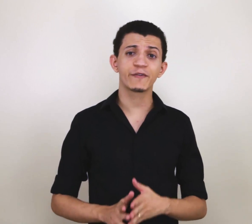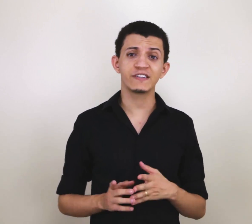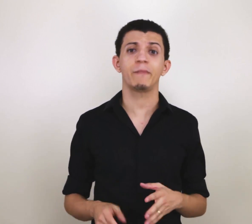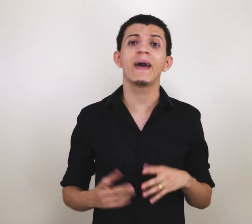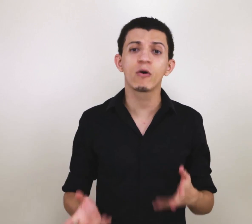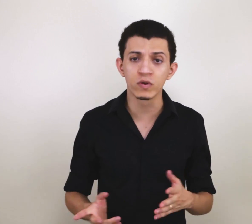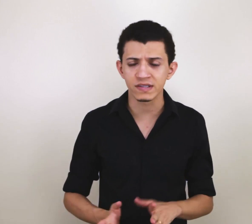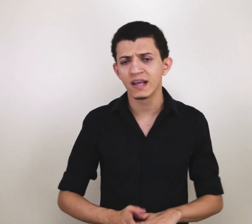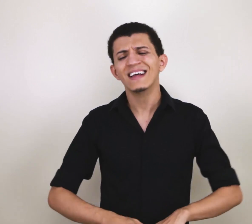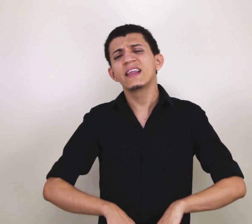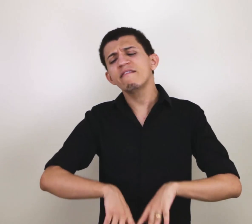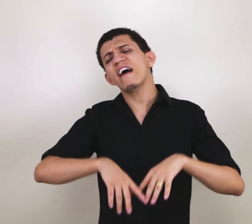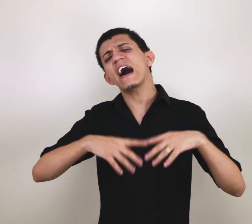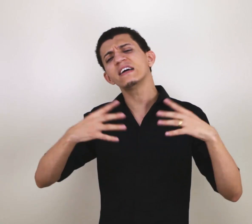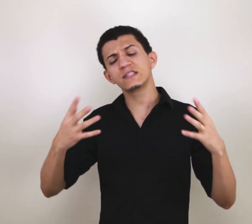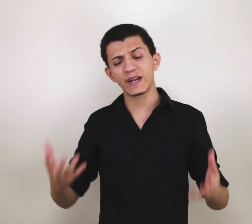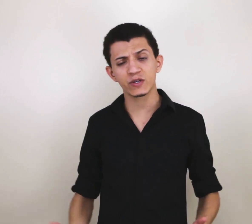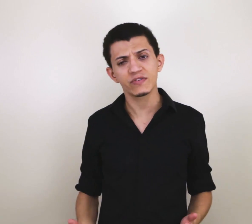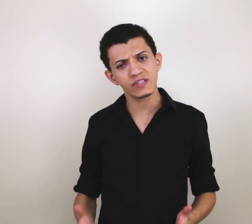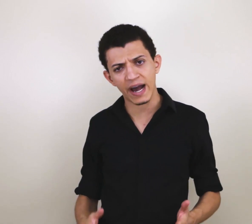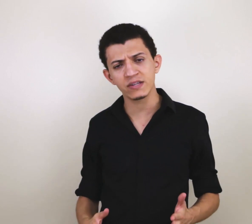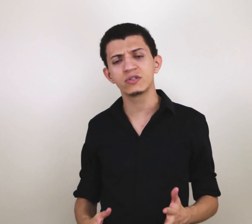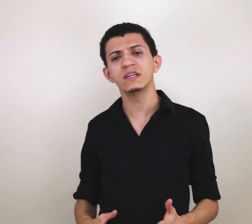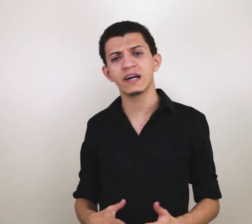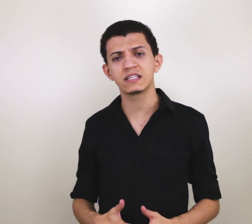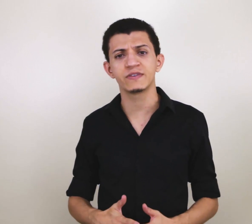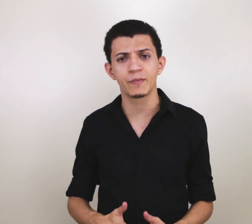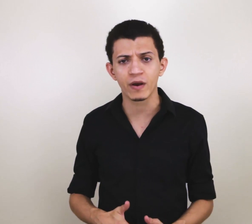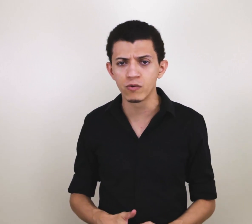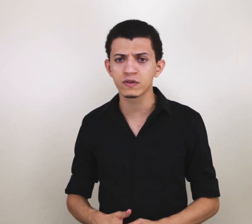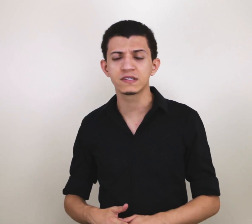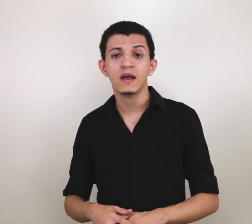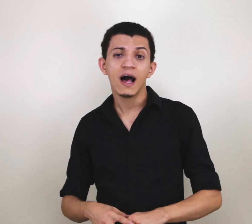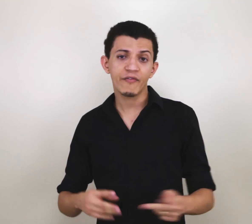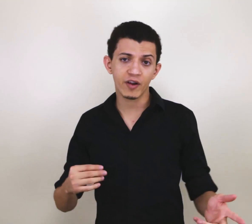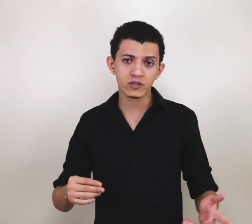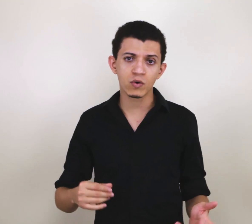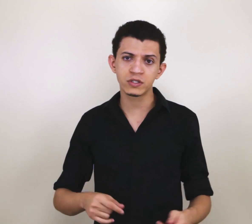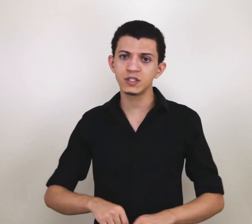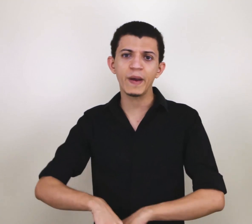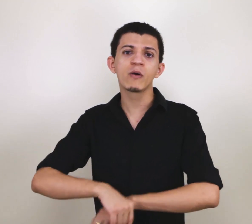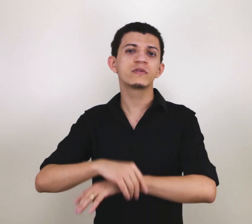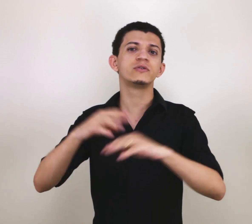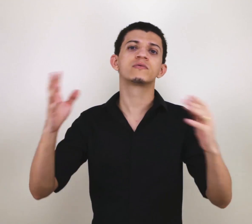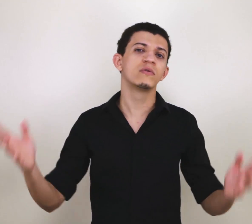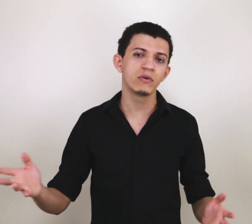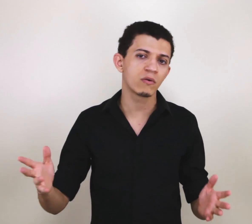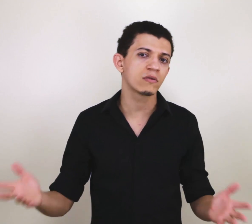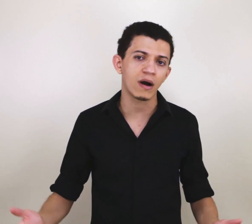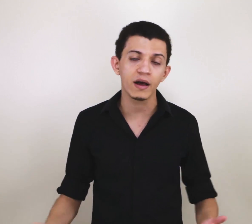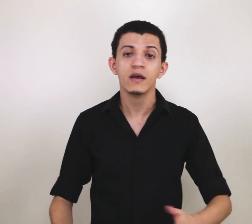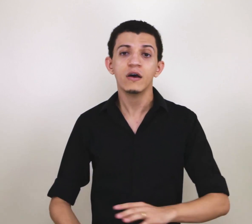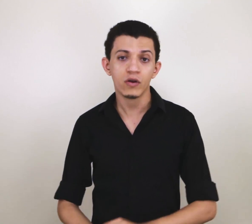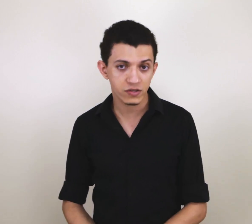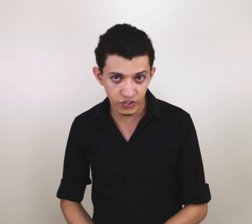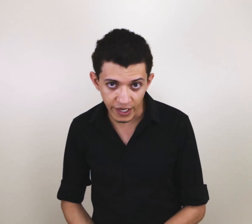fazer perguntas. Tem várias expressões faciais utilizadas para fazer perguntas. Afinal de contas, a gente pergunta de tudo enquanto há no nosso dia a